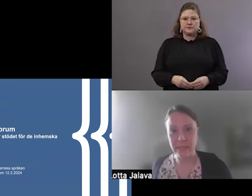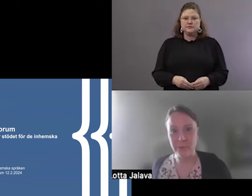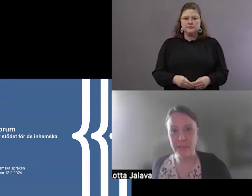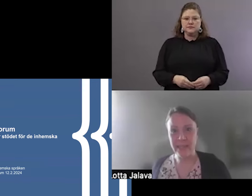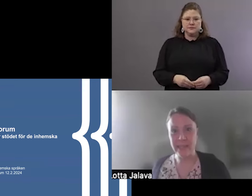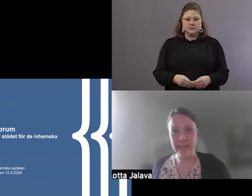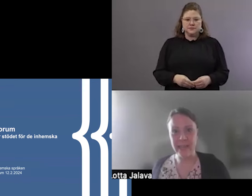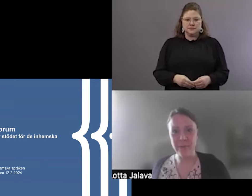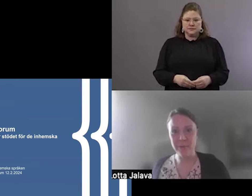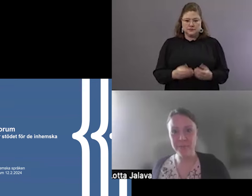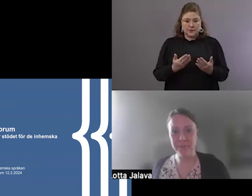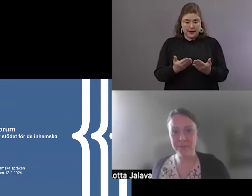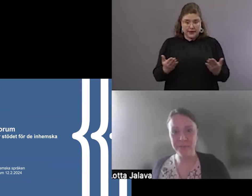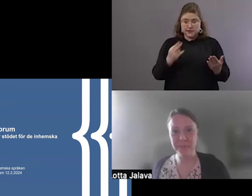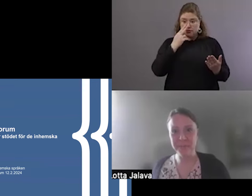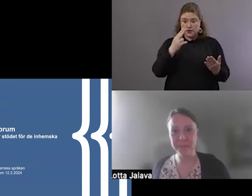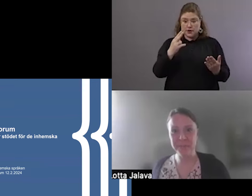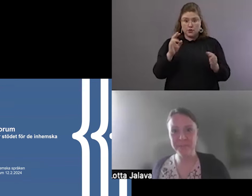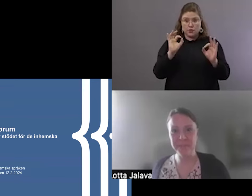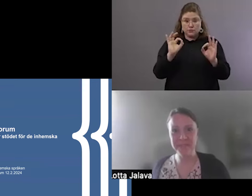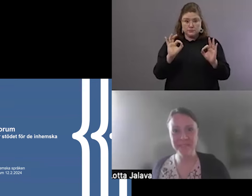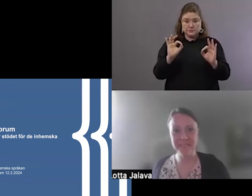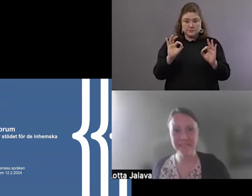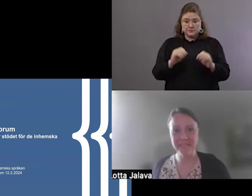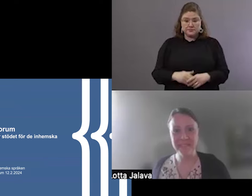Näkyykö mun esitykseni siinä nyt?